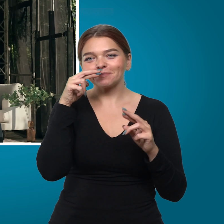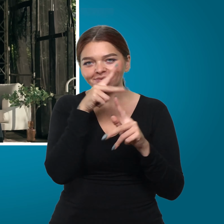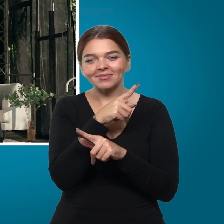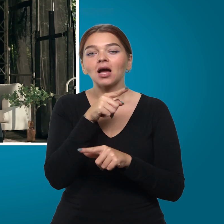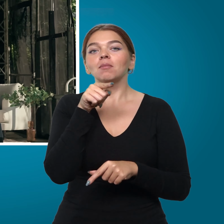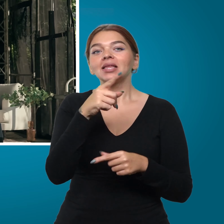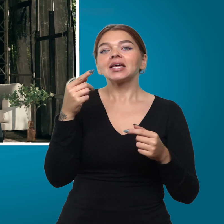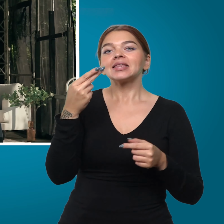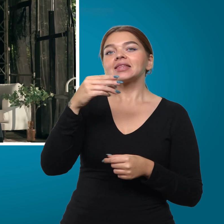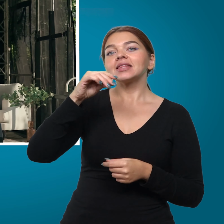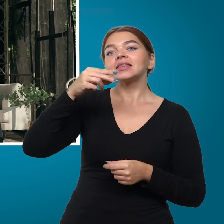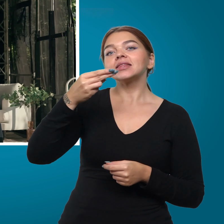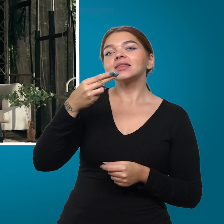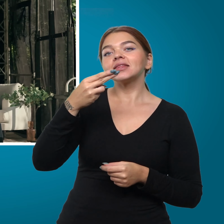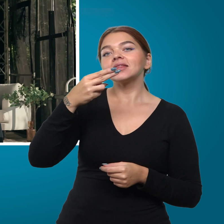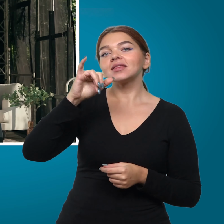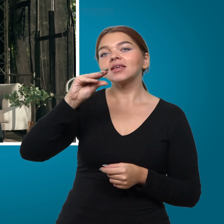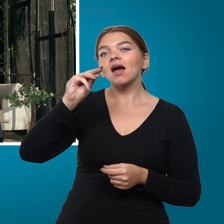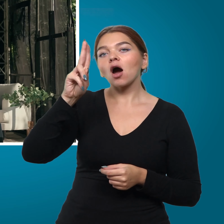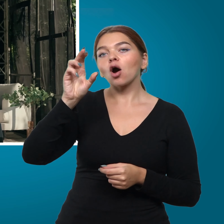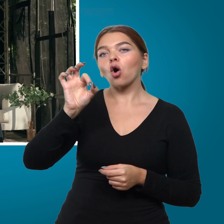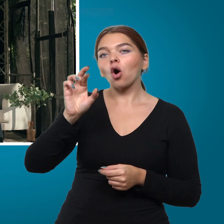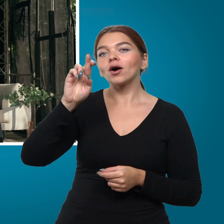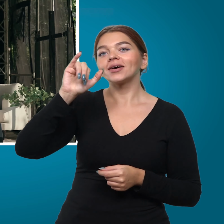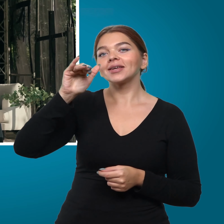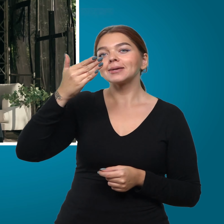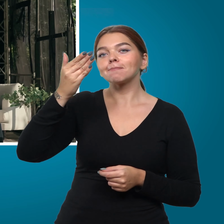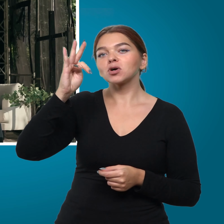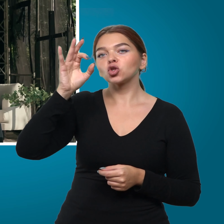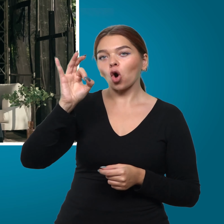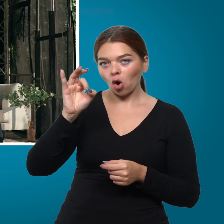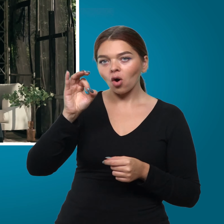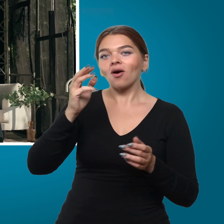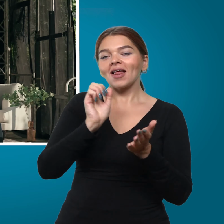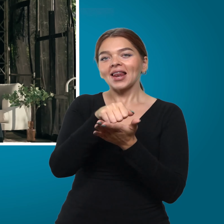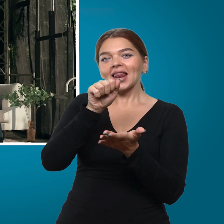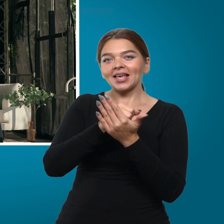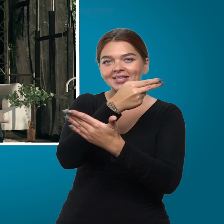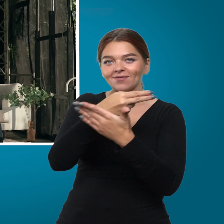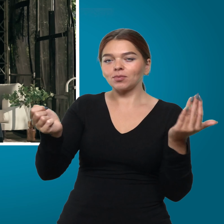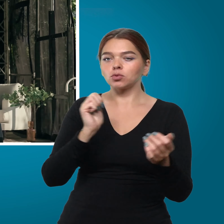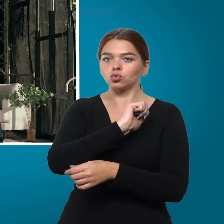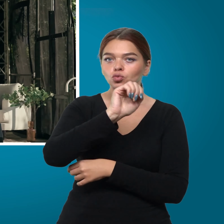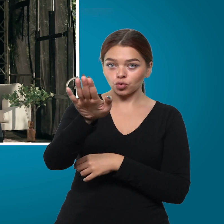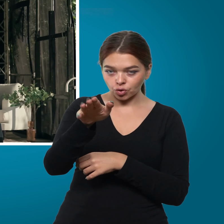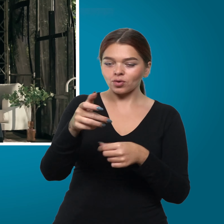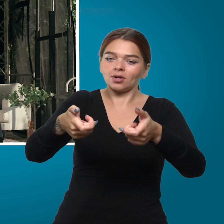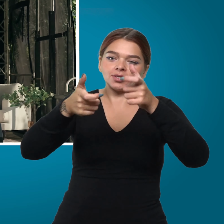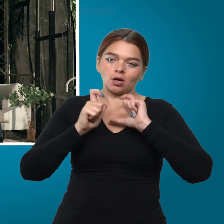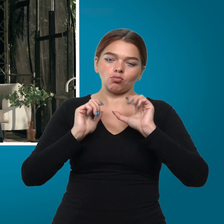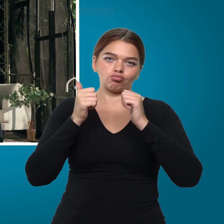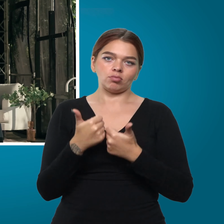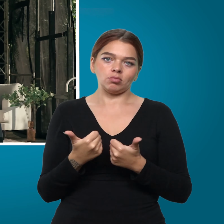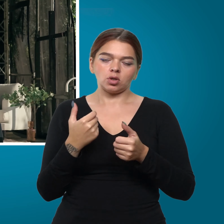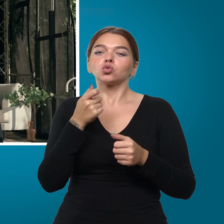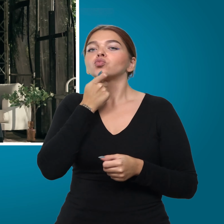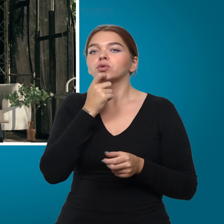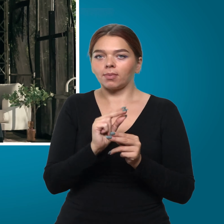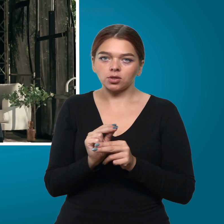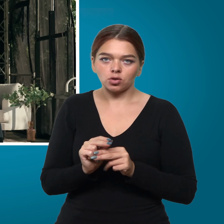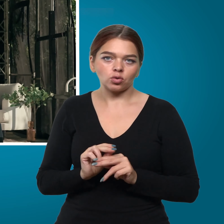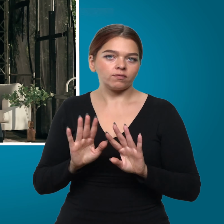ne tokio tipo knygas leidžia, o daugiau prezidentų biografijos, tai čia mano namų darbų nepadarimas, bet kai nusinčiau nieko rimto leidyklai, tai